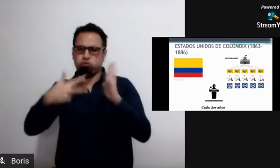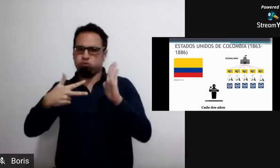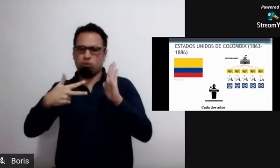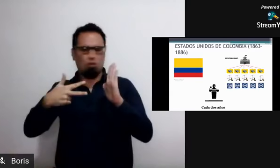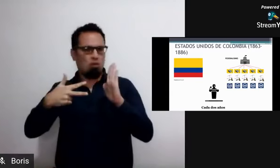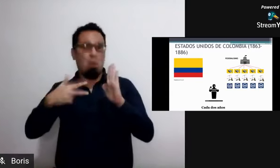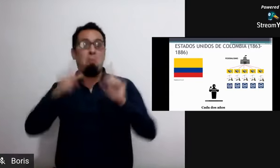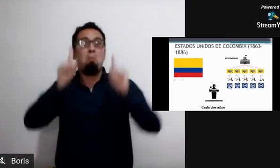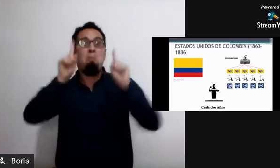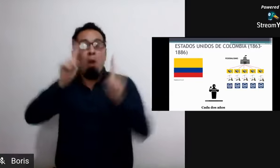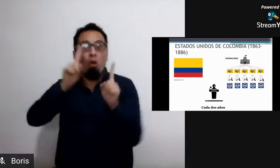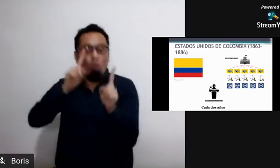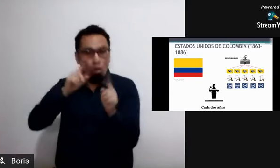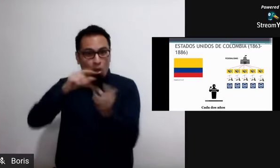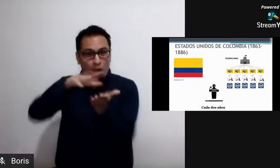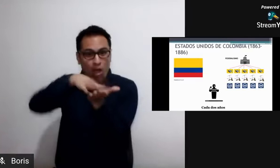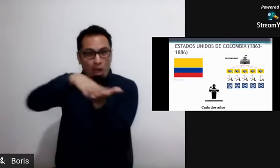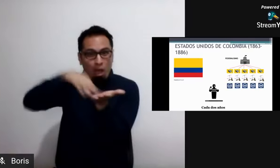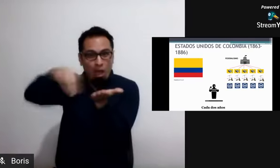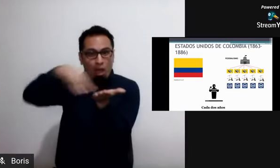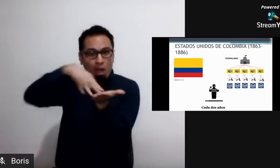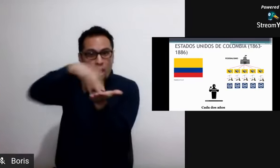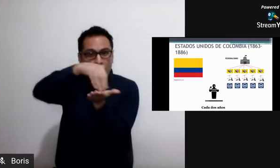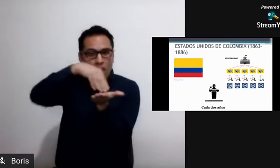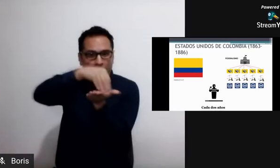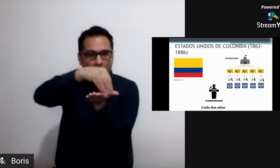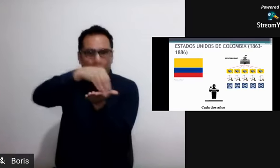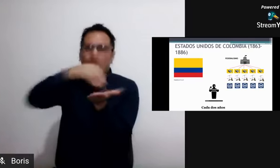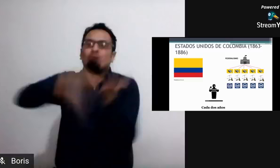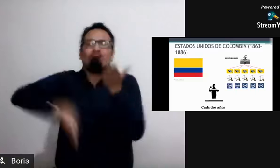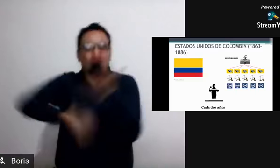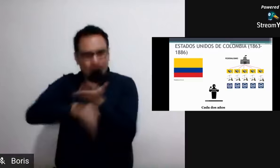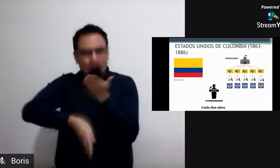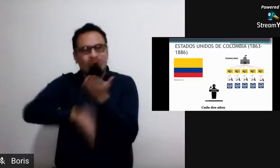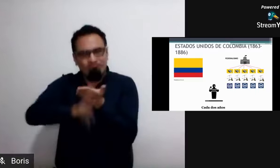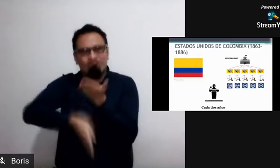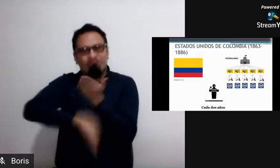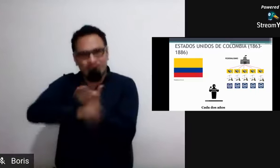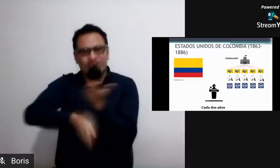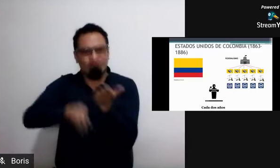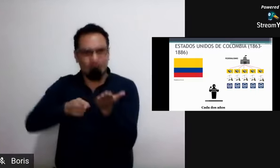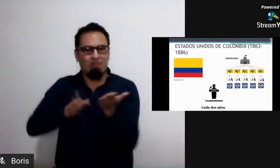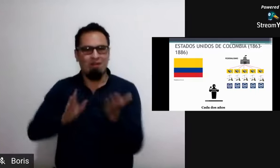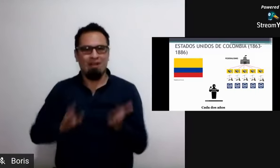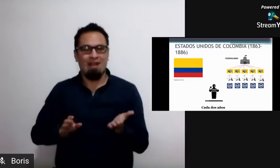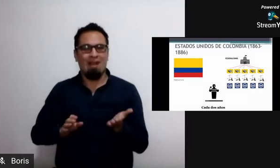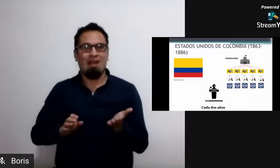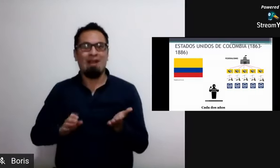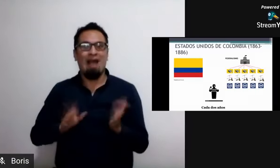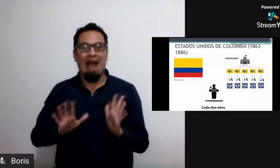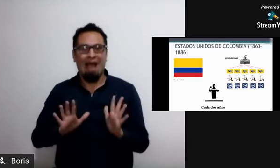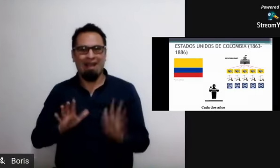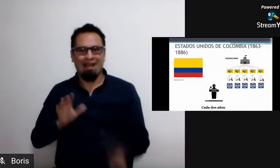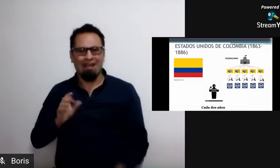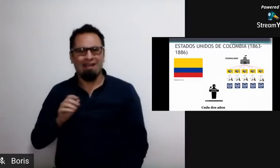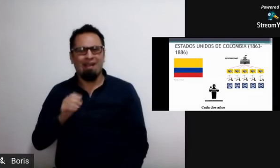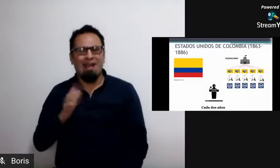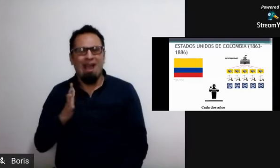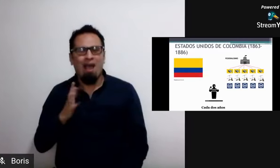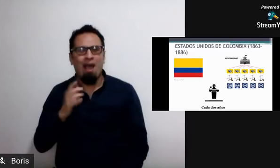A partir de esto surgen los Estados Unidos de Colombia. Nuevamente, sí seguía con una